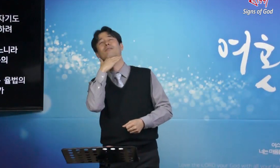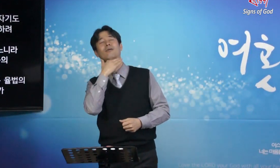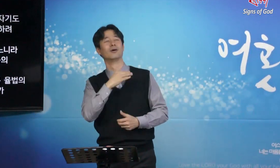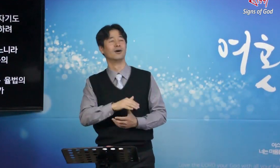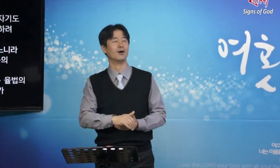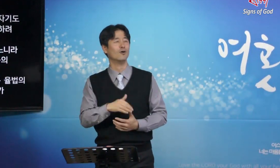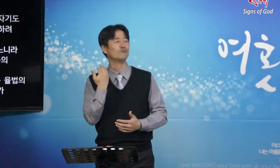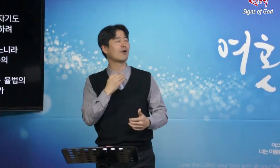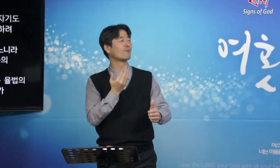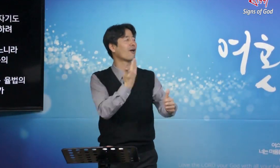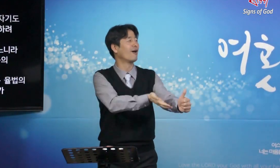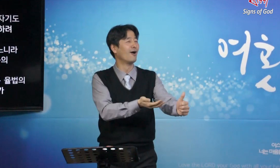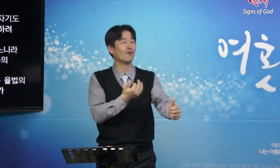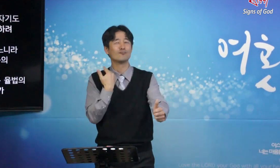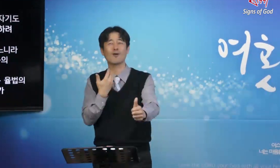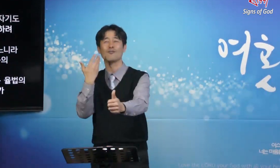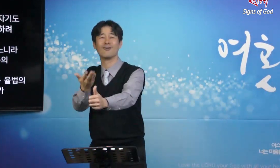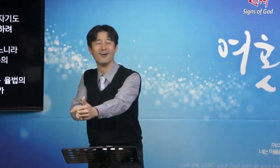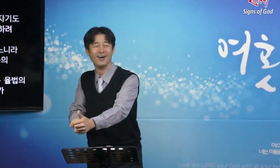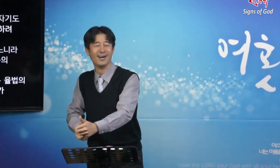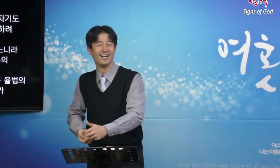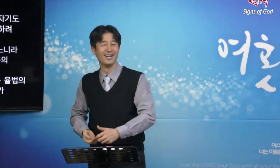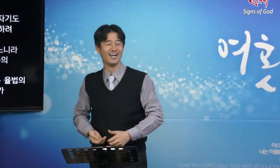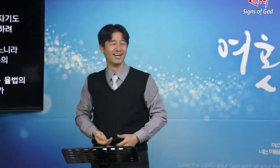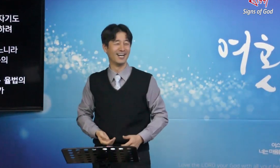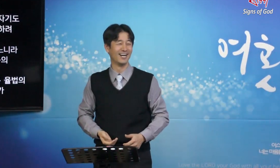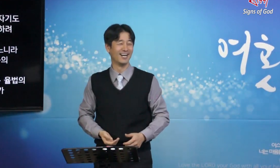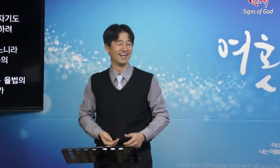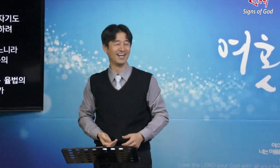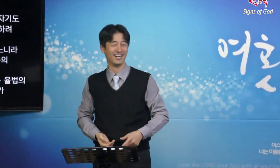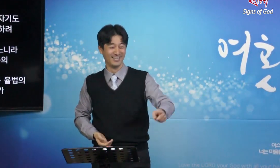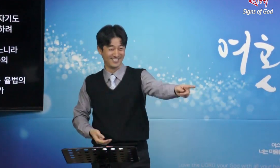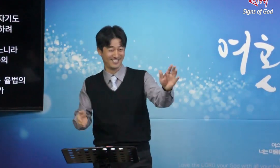연세가 많이 드셨죠. 누구에게 물려줘야 될지